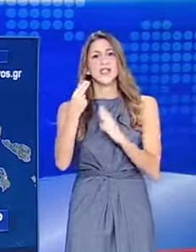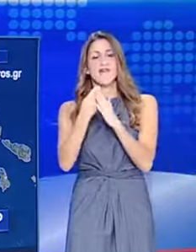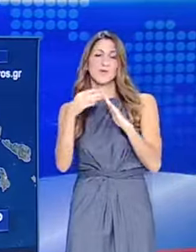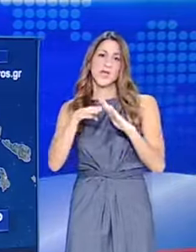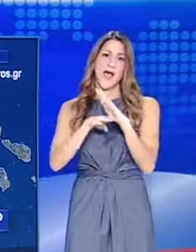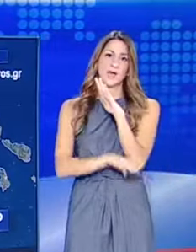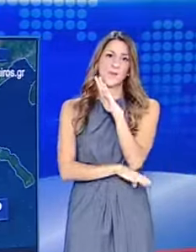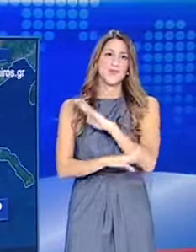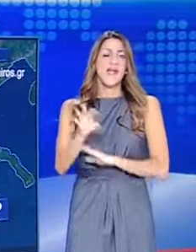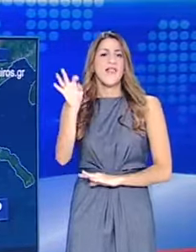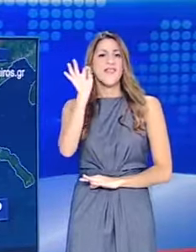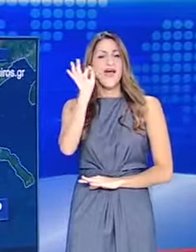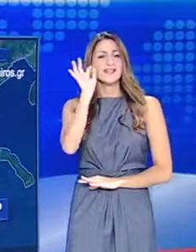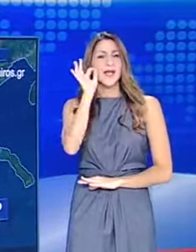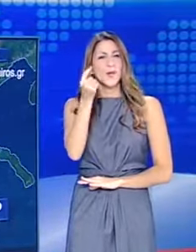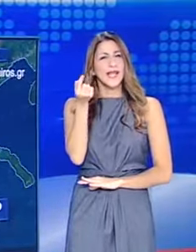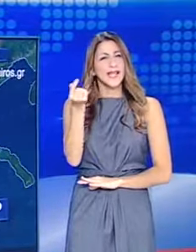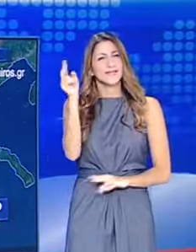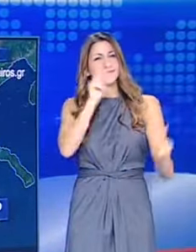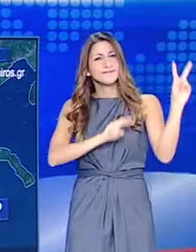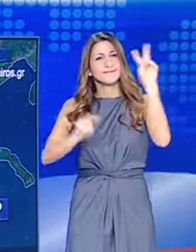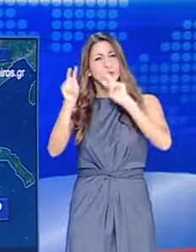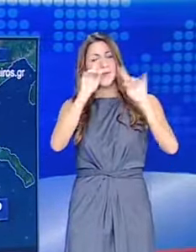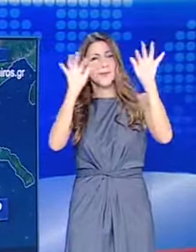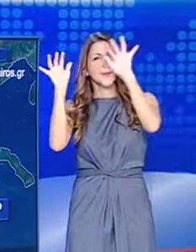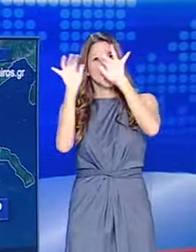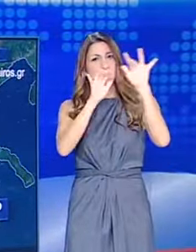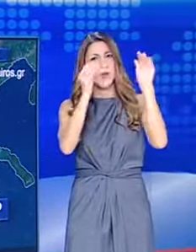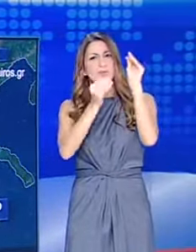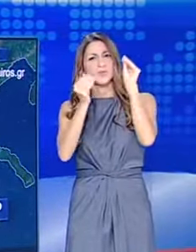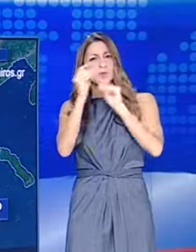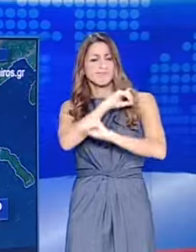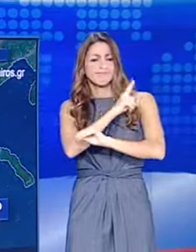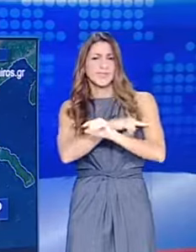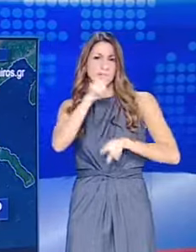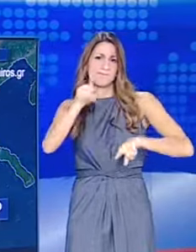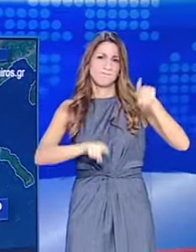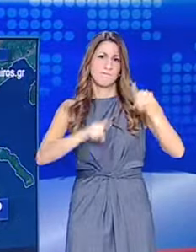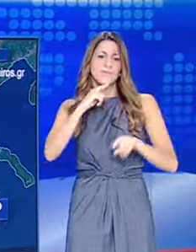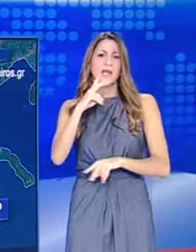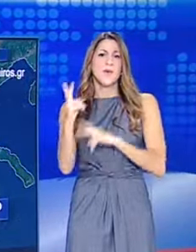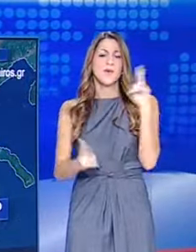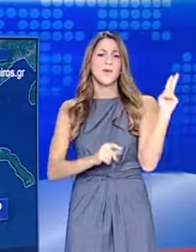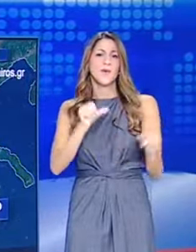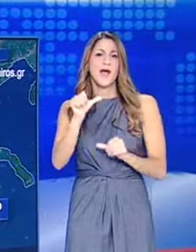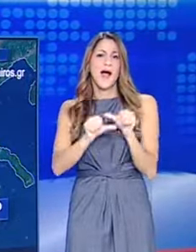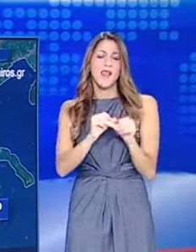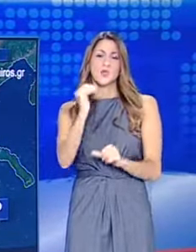χαμηλότερη στη θεσσαλονίκη προβλέπονται αραιές νεφώσεις κατά τόπους πιο πυκνές οι άνεμοι θα πνέουν νότια ανατολικοί 3 με 4 μποφόρ και η